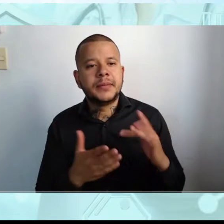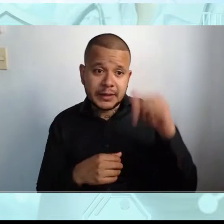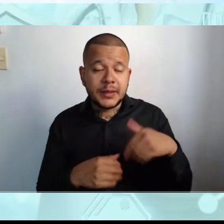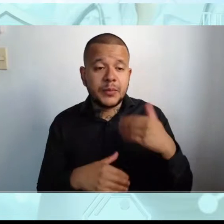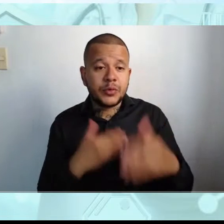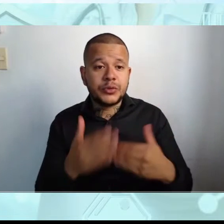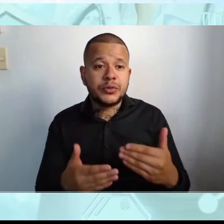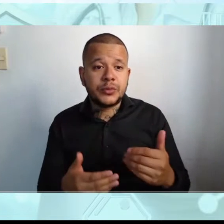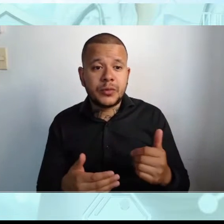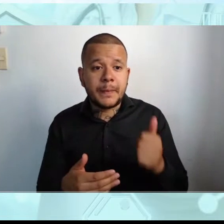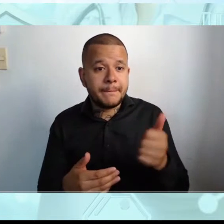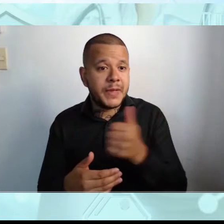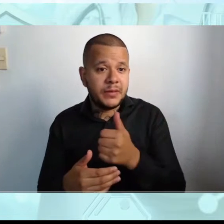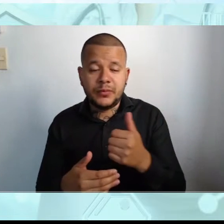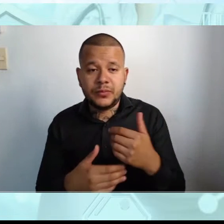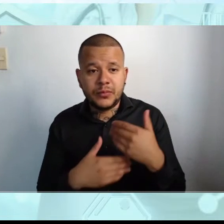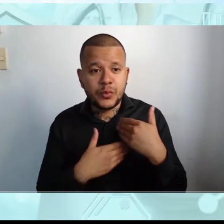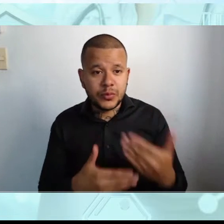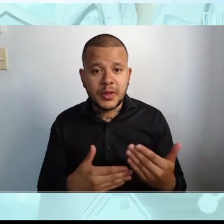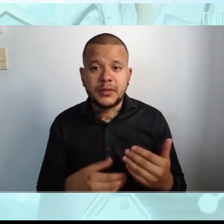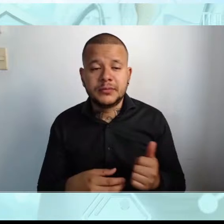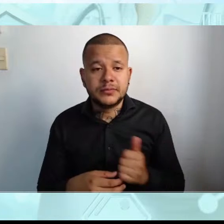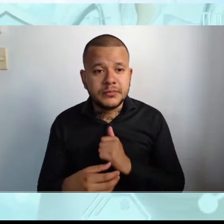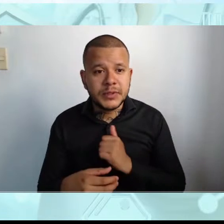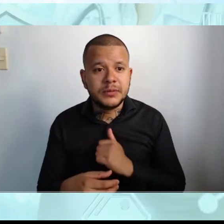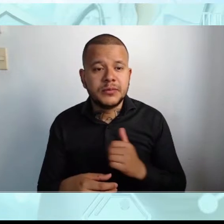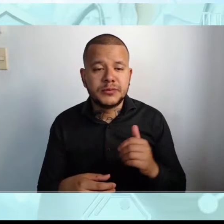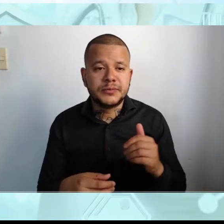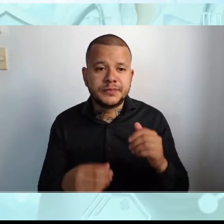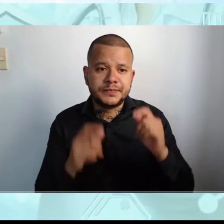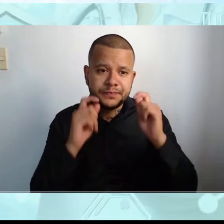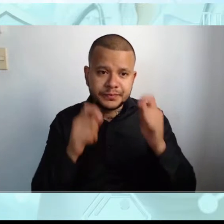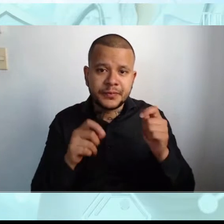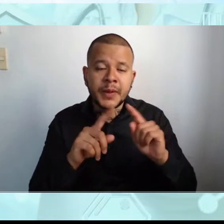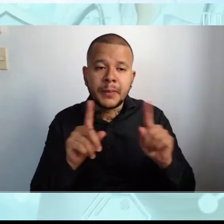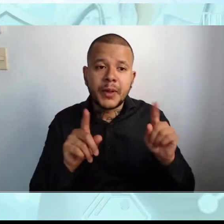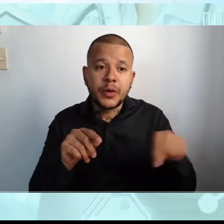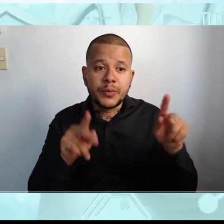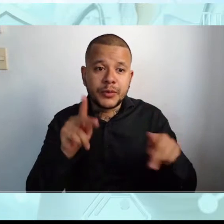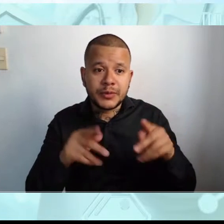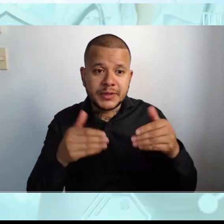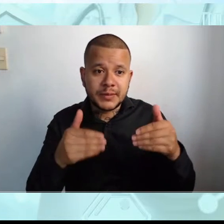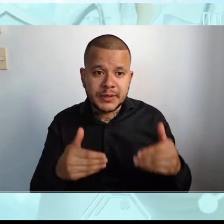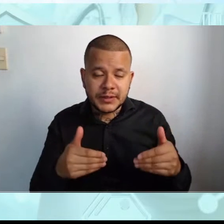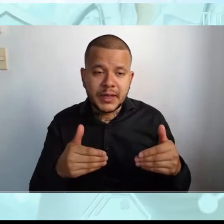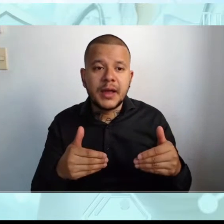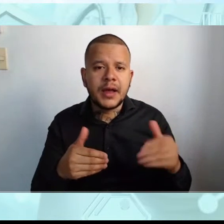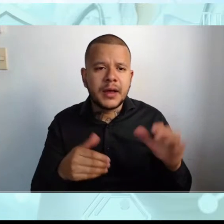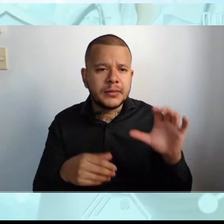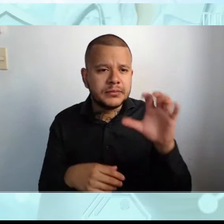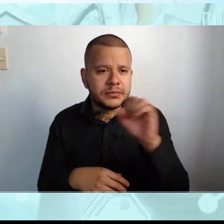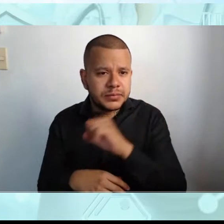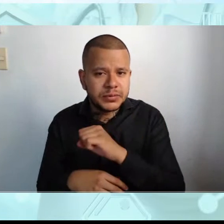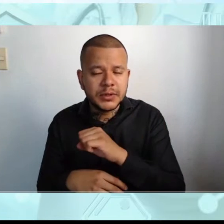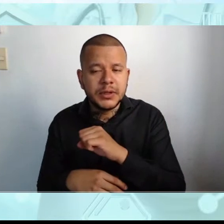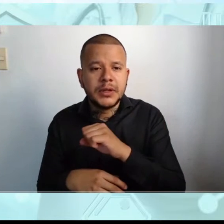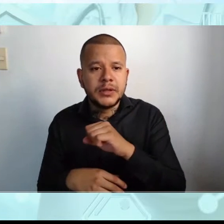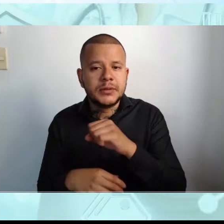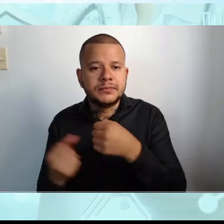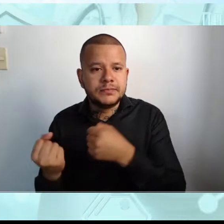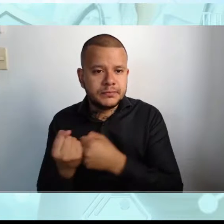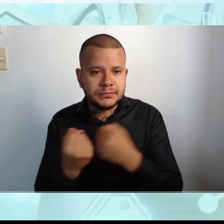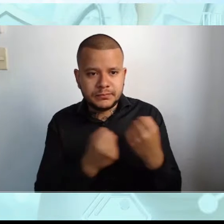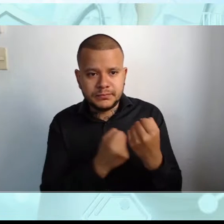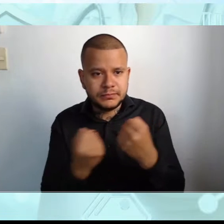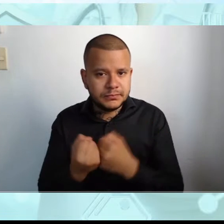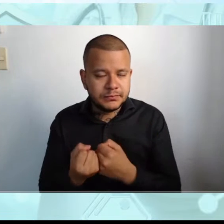voluntario de autorreconocimiento, pero que permite la identificación de las personas con discapacidad para podernos apoyar con